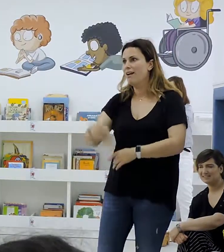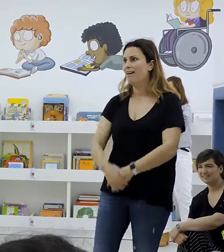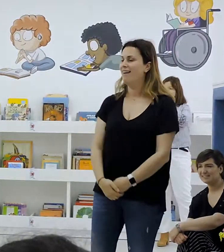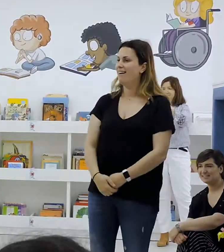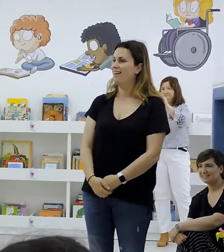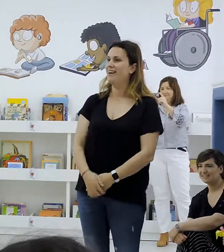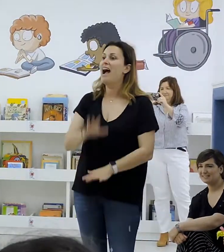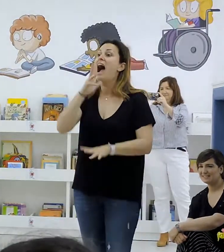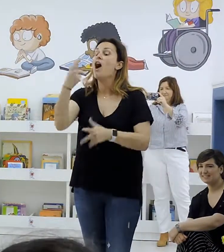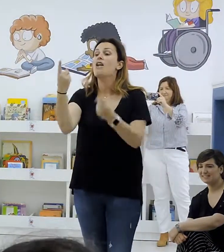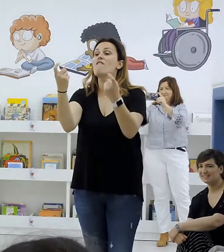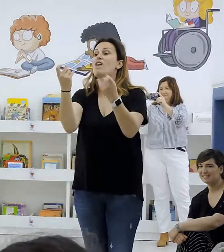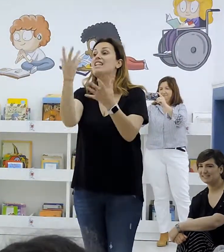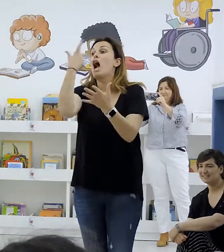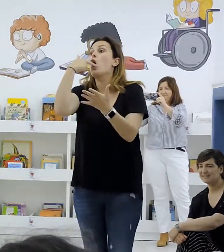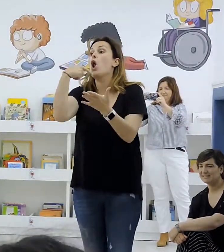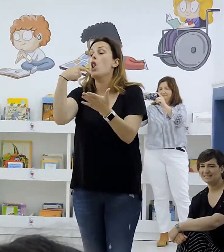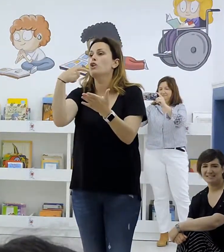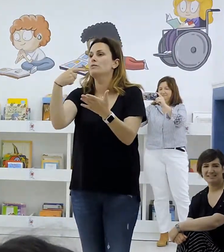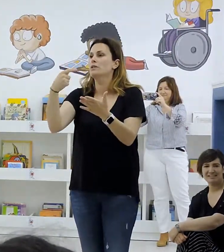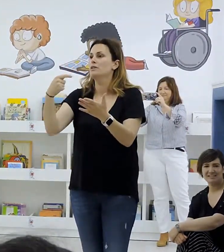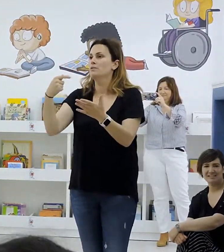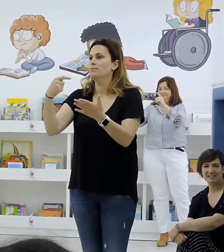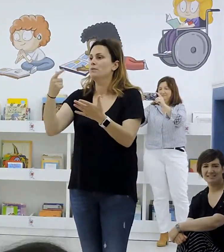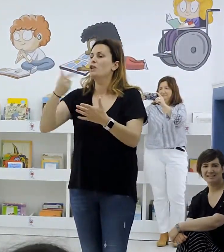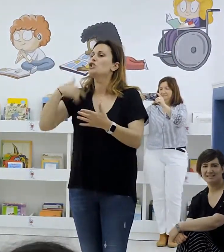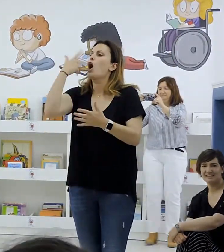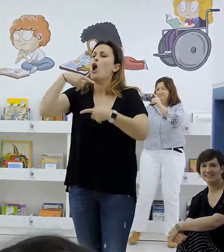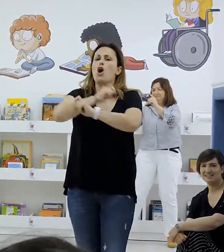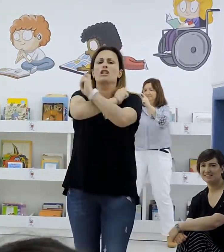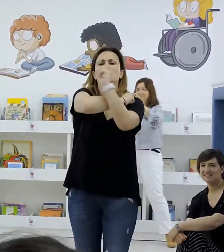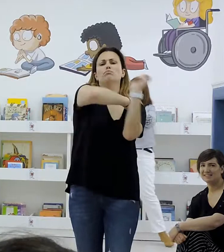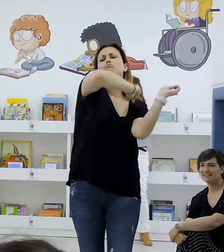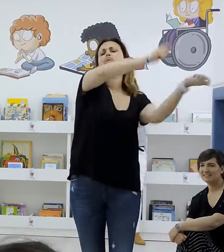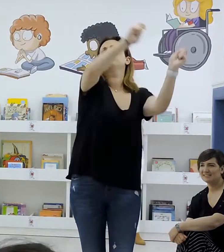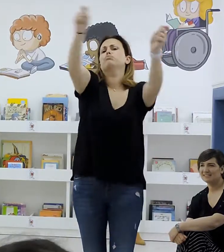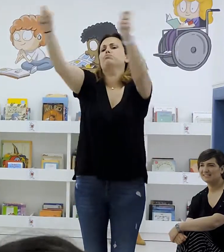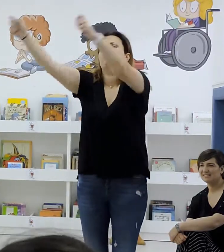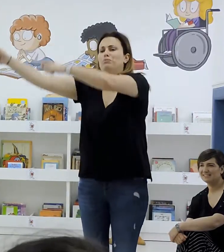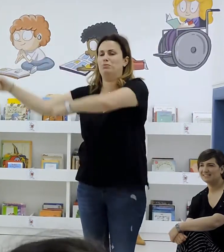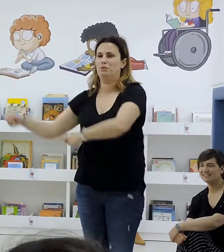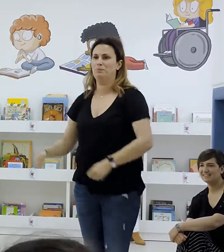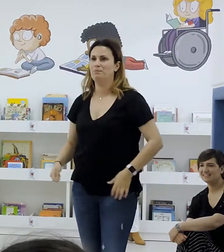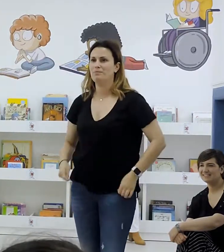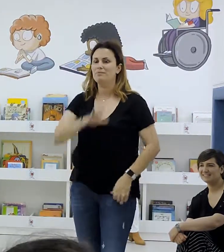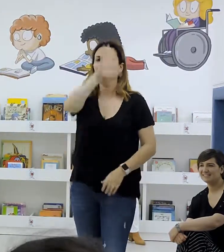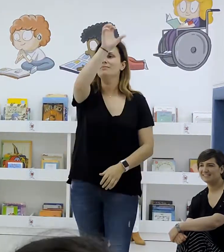Vamos a colorearlo. Vamos a dar los dibujos, colorines para todos.